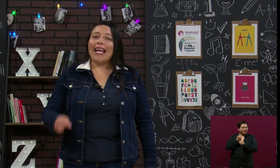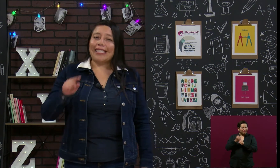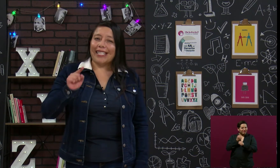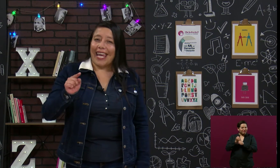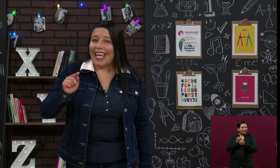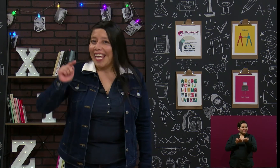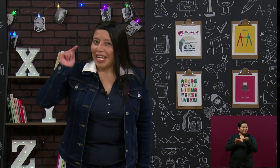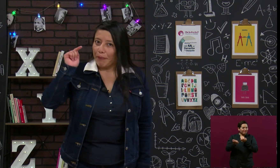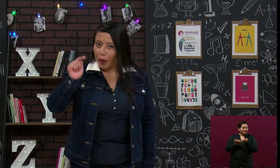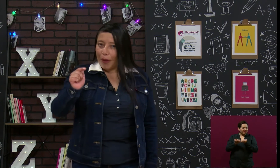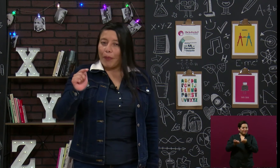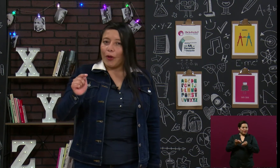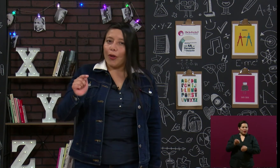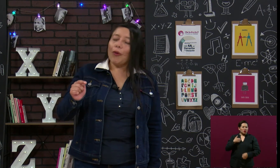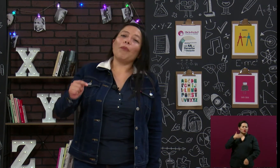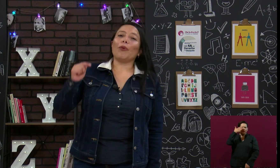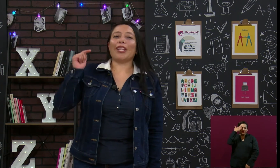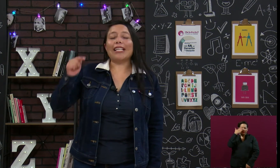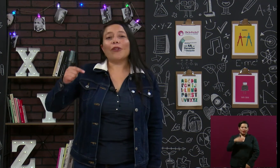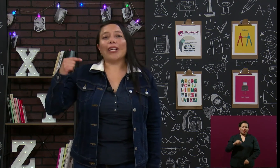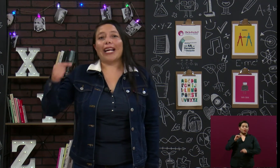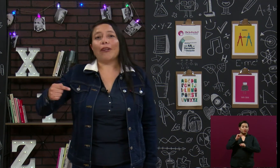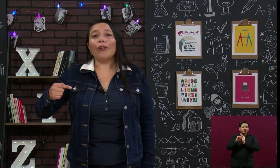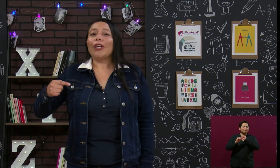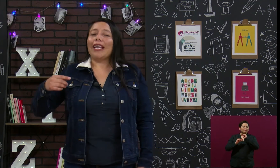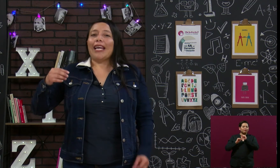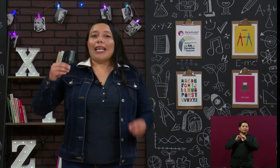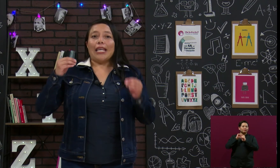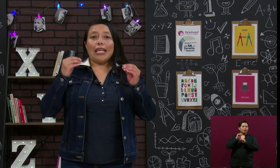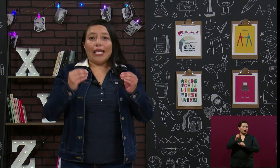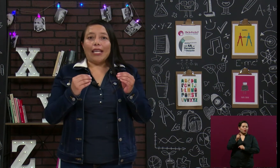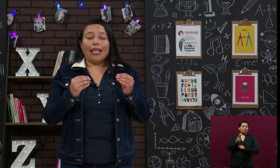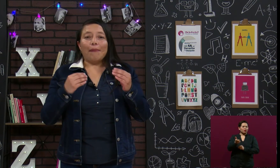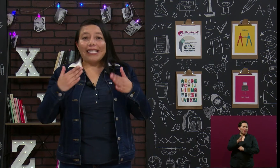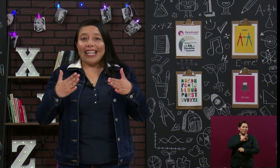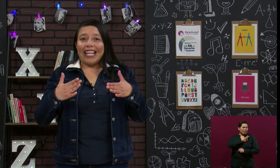ejercicios. Sé que poco a poco podrás lograrlo